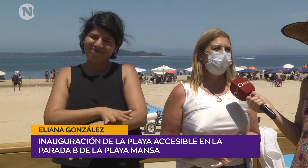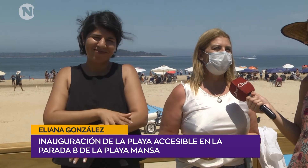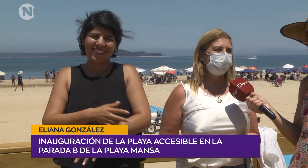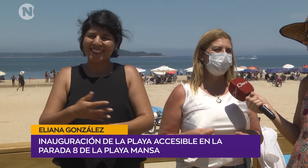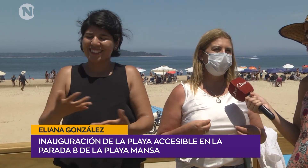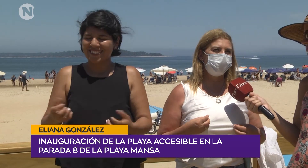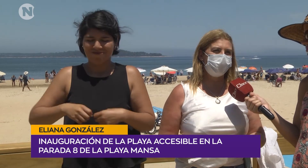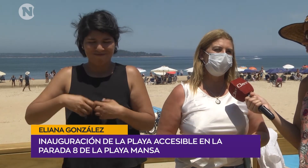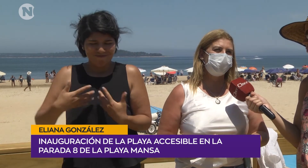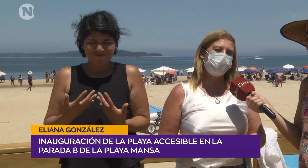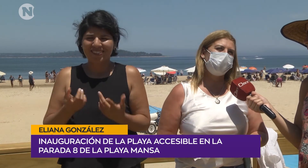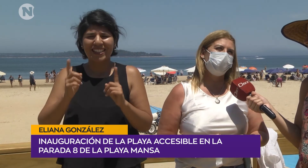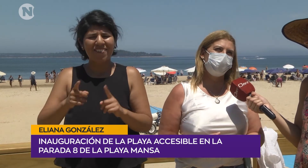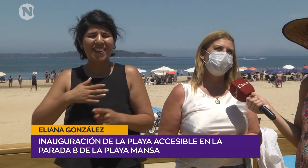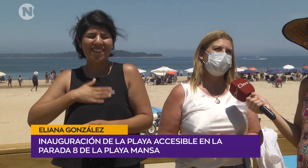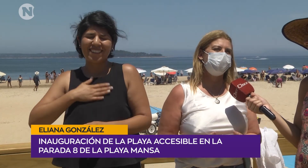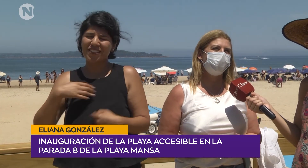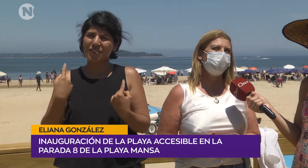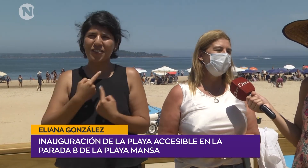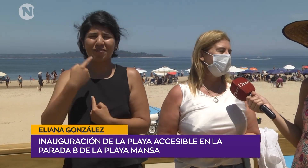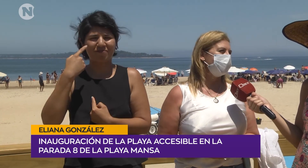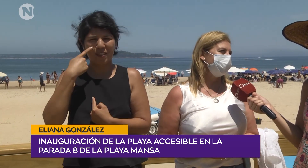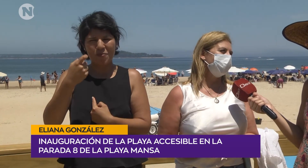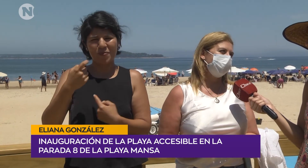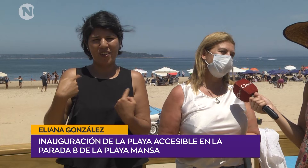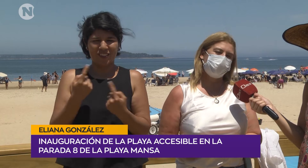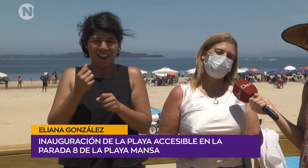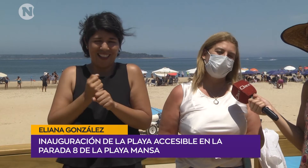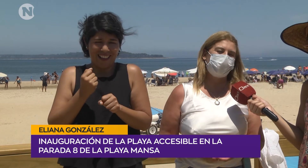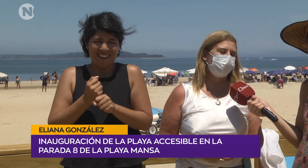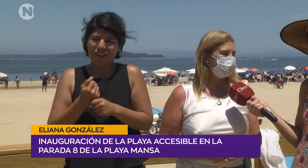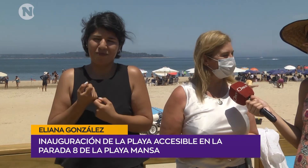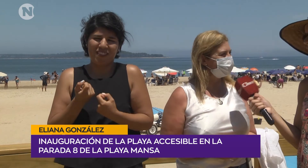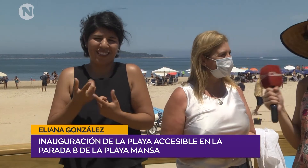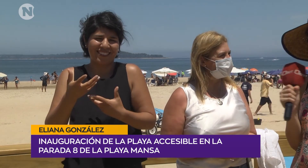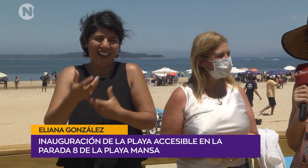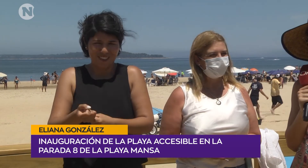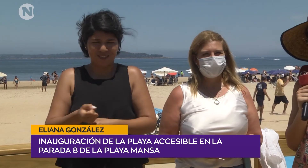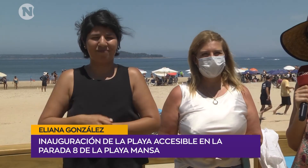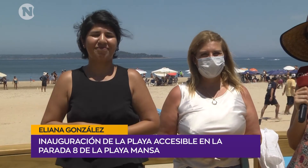es la satisfacción de saber que lo que uno está haciendo le está haciendo el bien al otro.